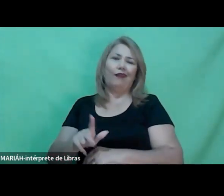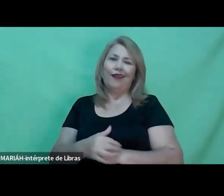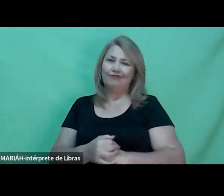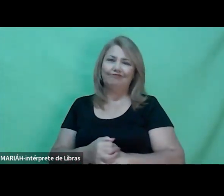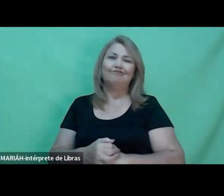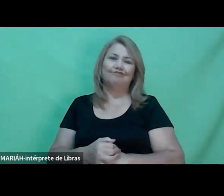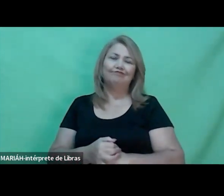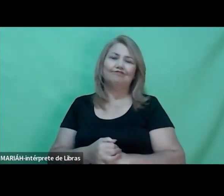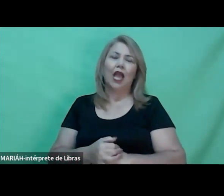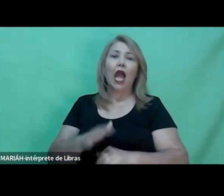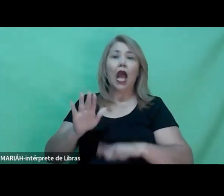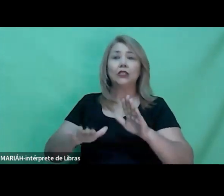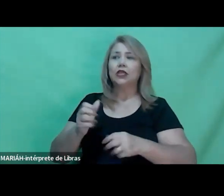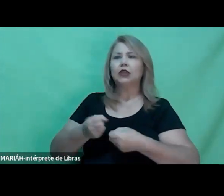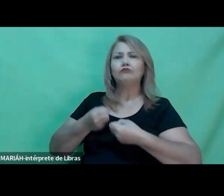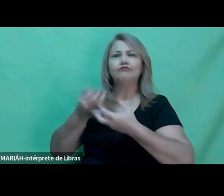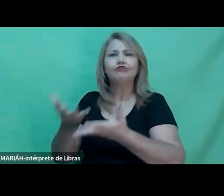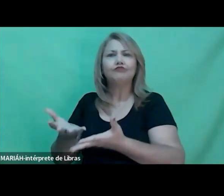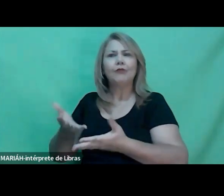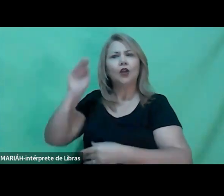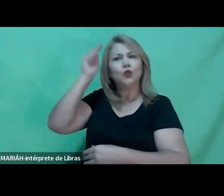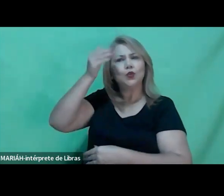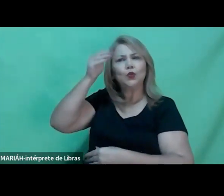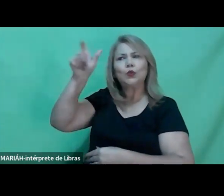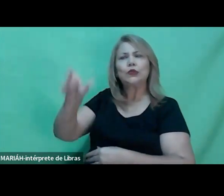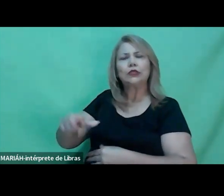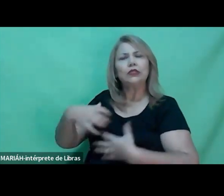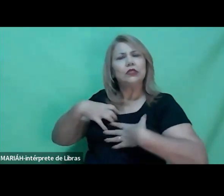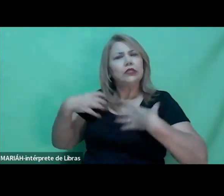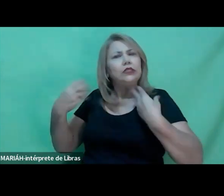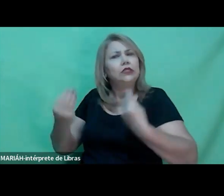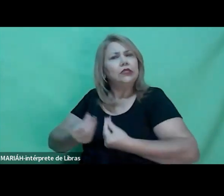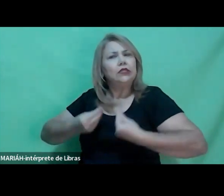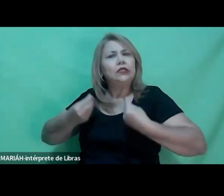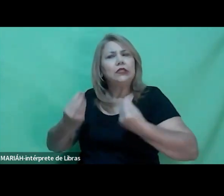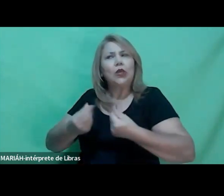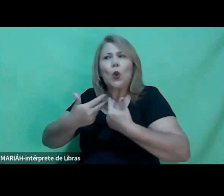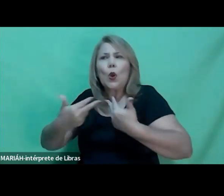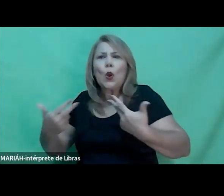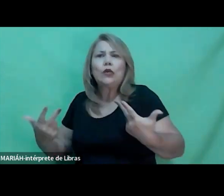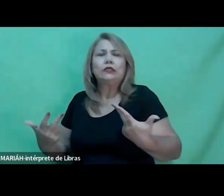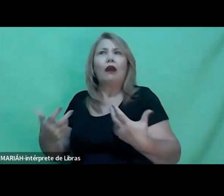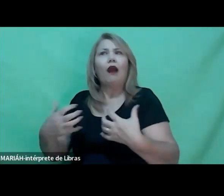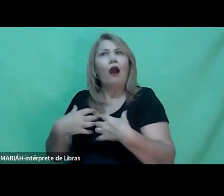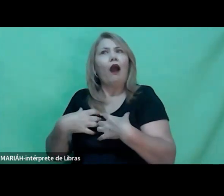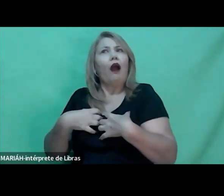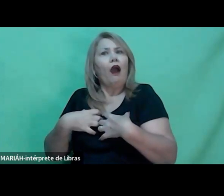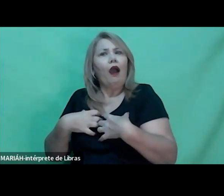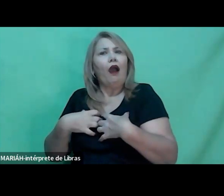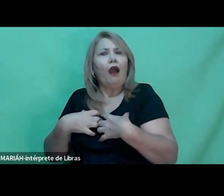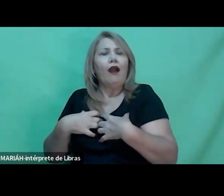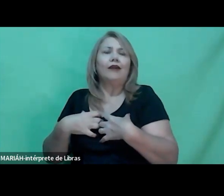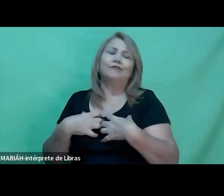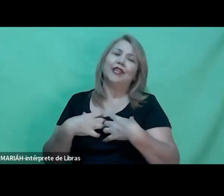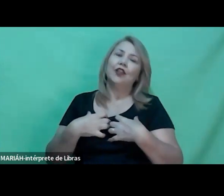describo para una persona sordociega que es muy sensible a estas cosas entonces Cuanto más